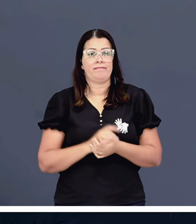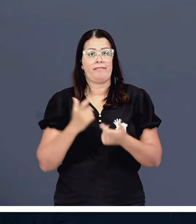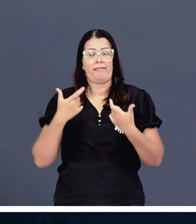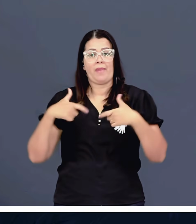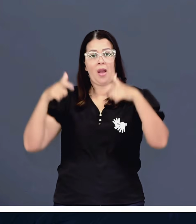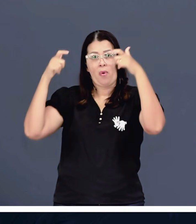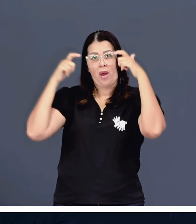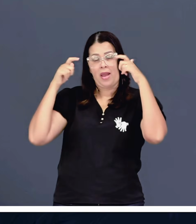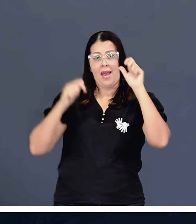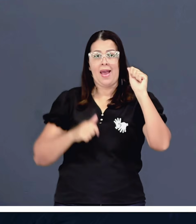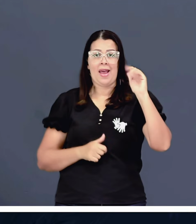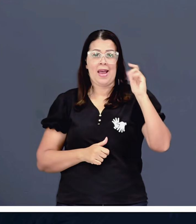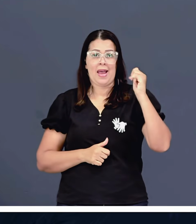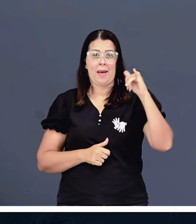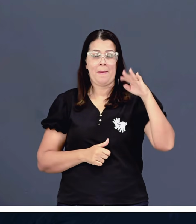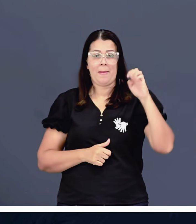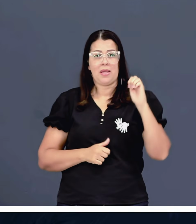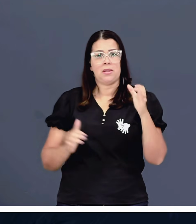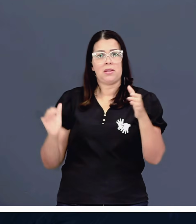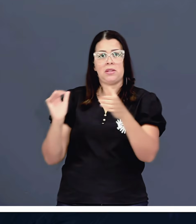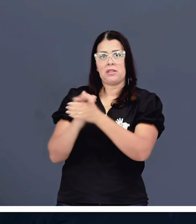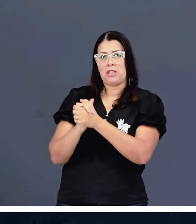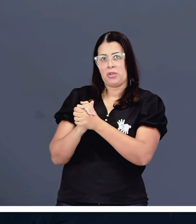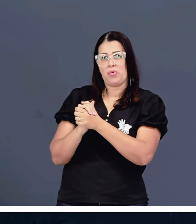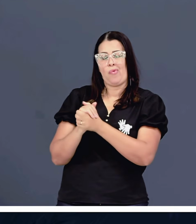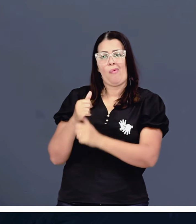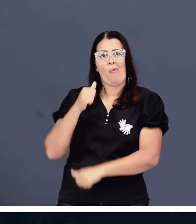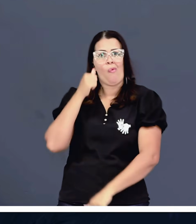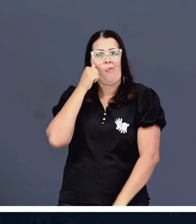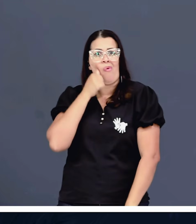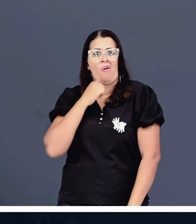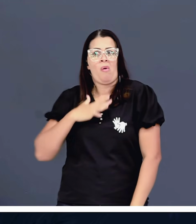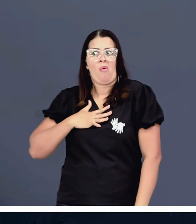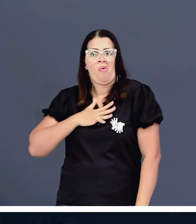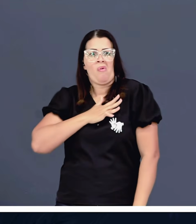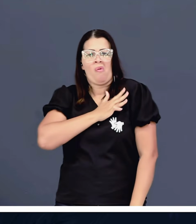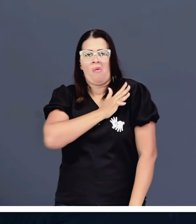Acabe tinha se casado com Jezabel, uma mulher terrível,